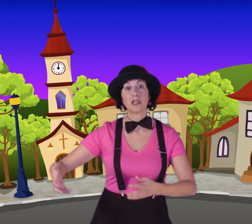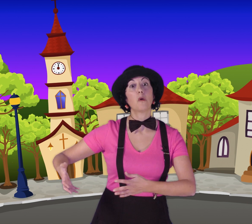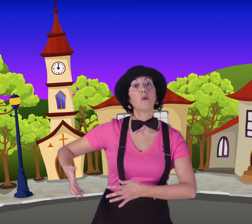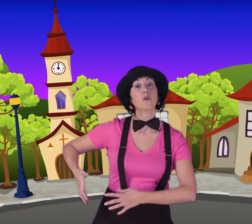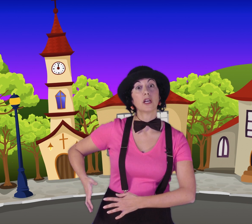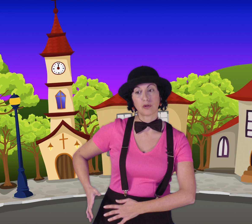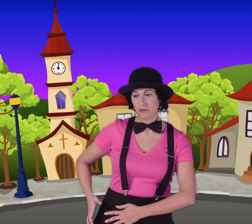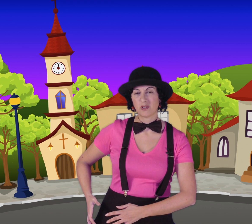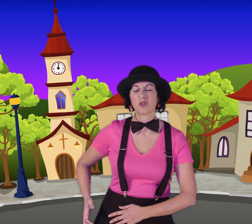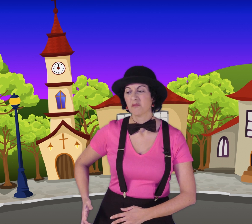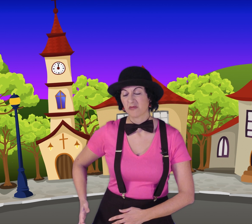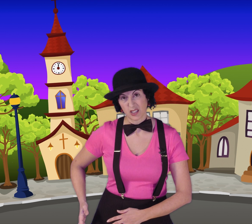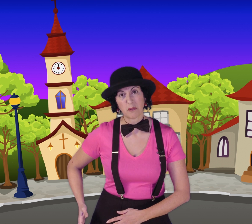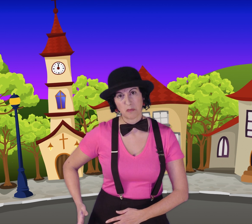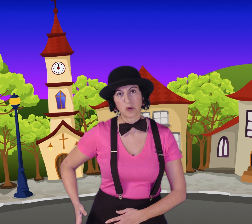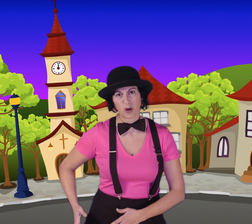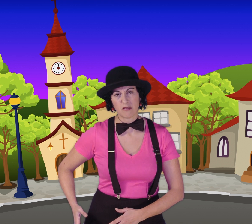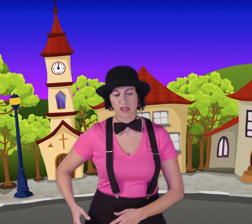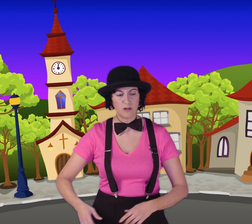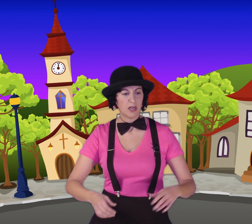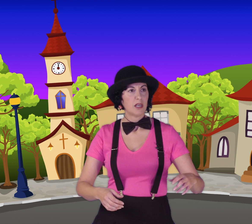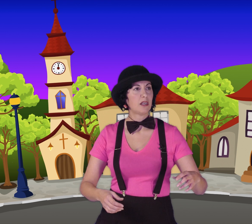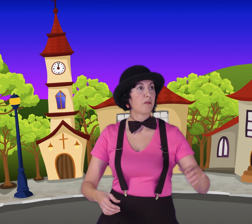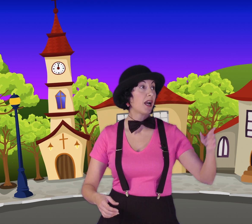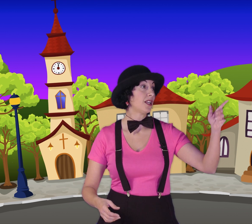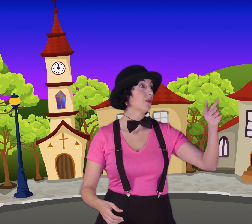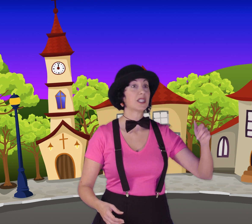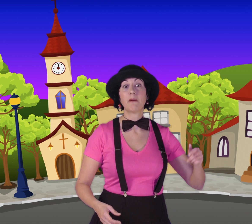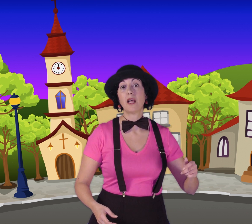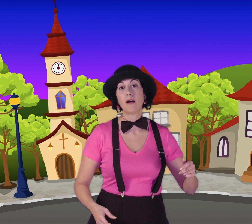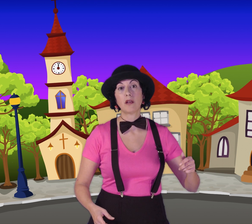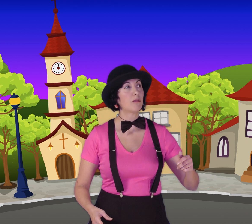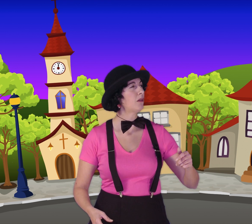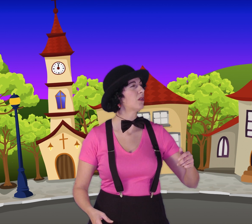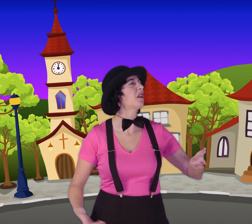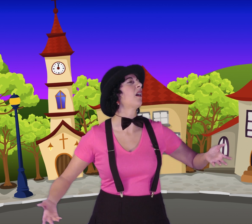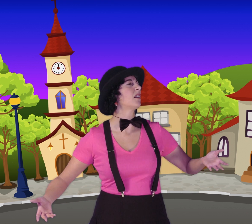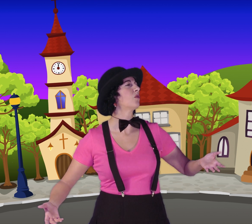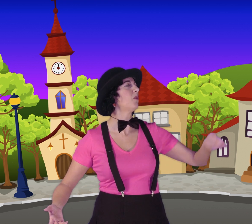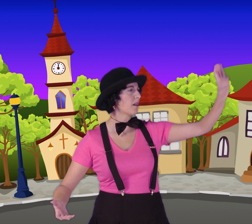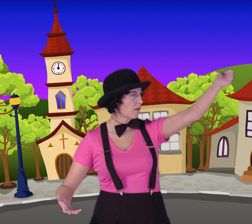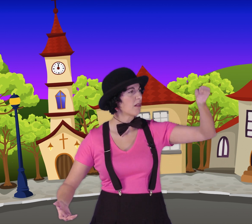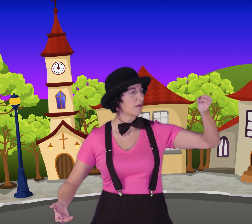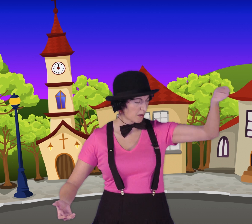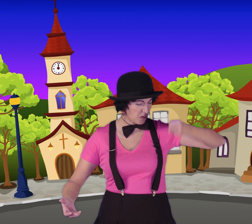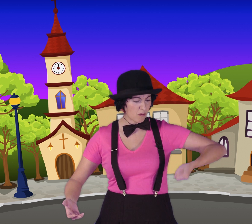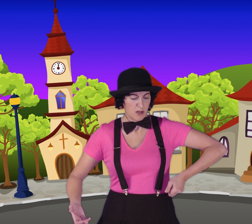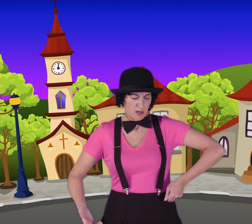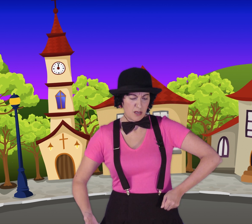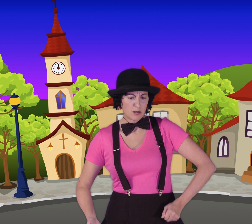llevó un queso que estaba un poco rancio, y el pajarillo que estaba en la jaula dijo, bueno, no te voy a dejar aquí solo, ven, vete conmigo. Y se lo